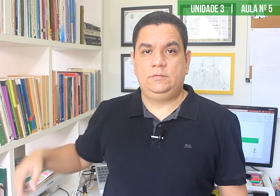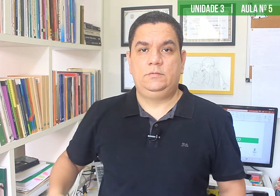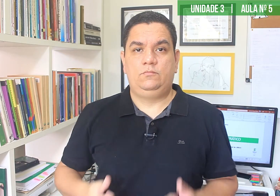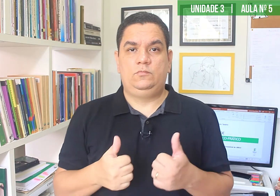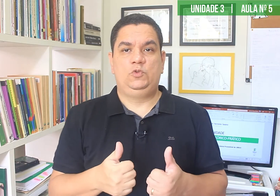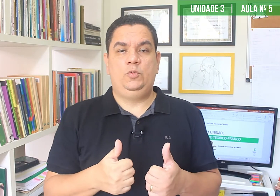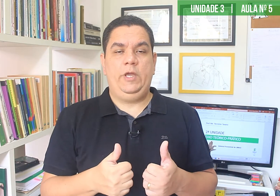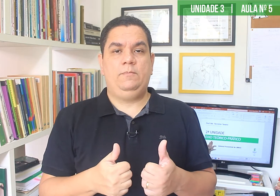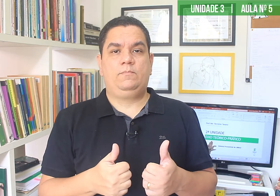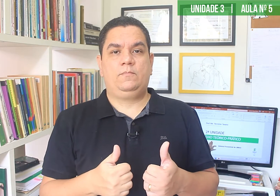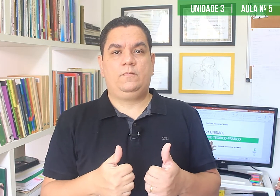Tudo bem?